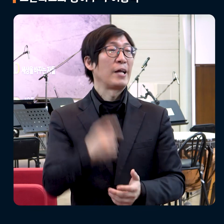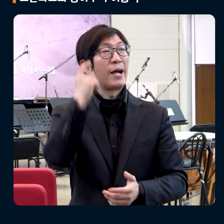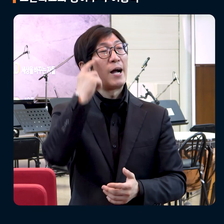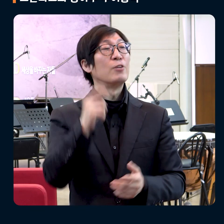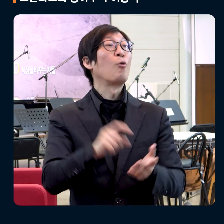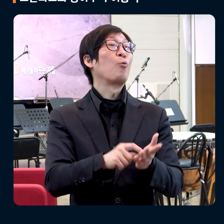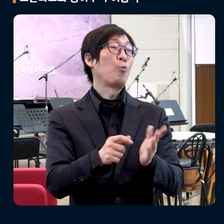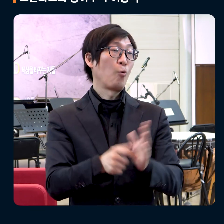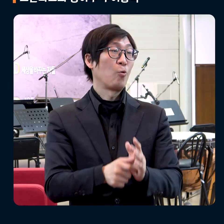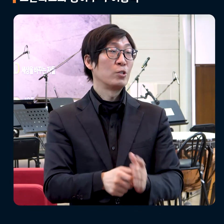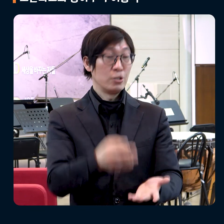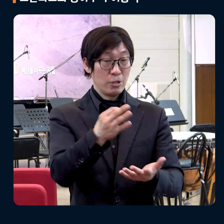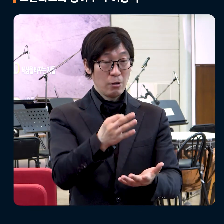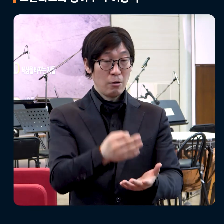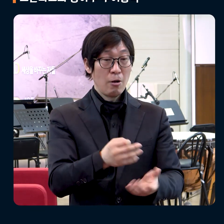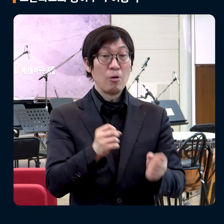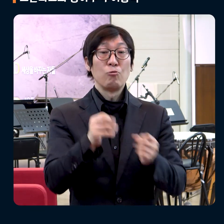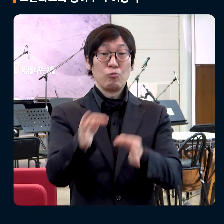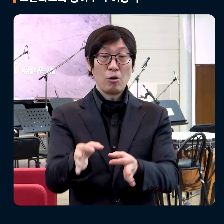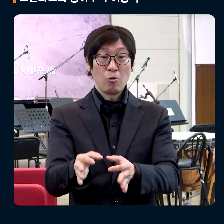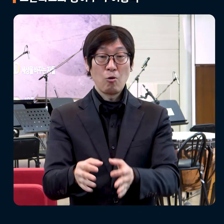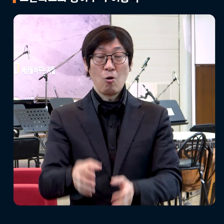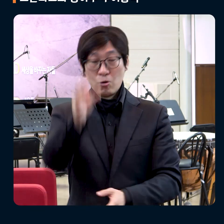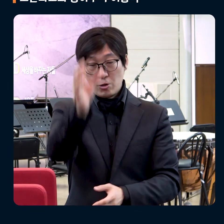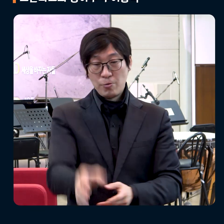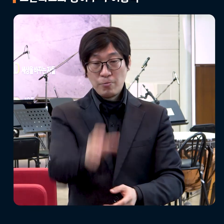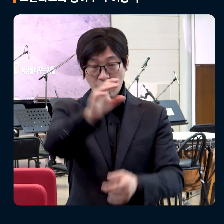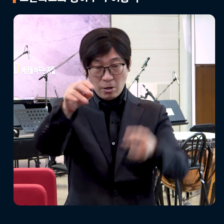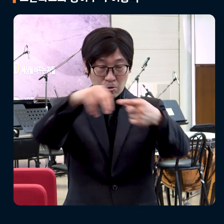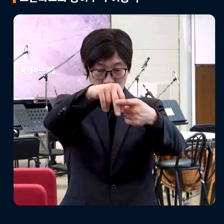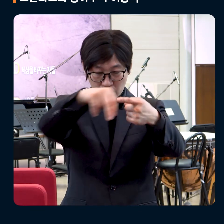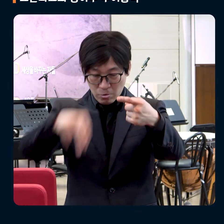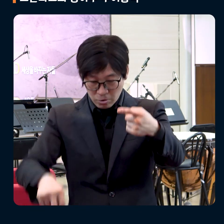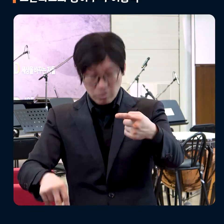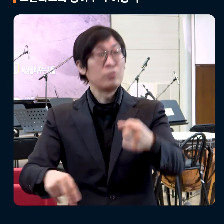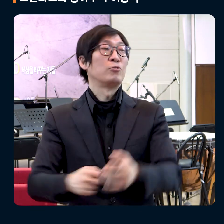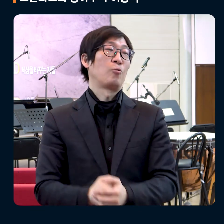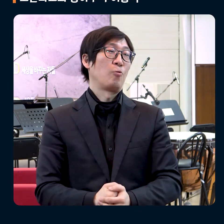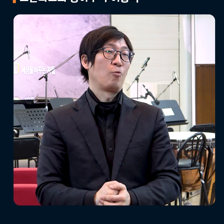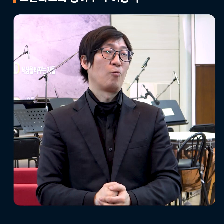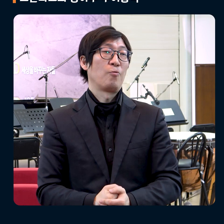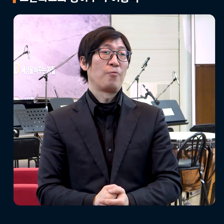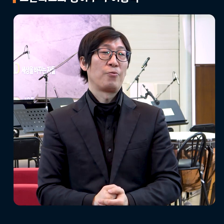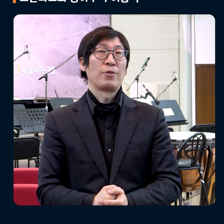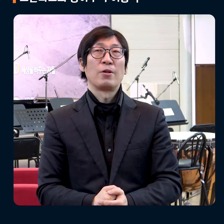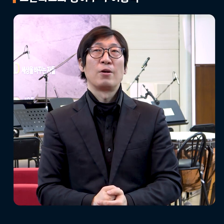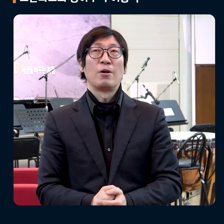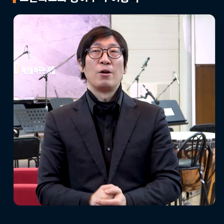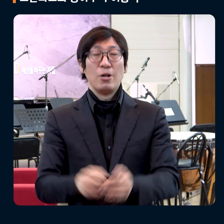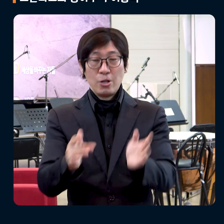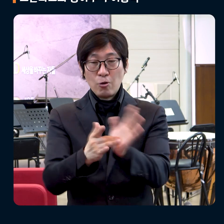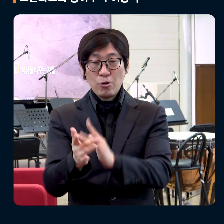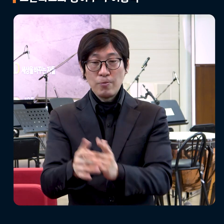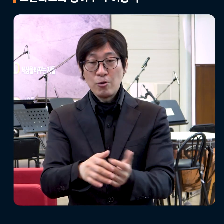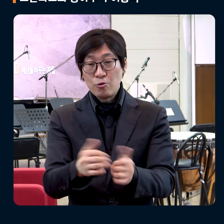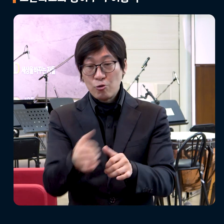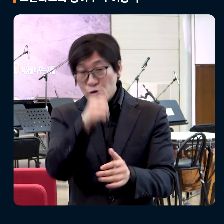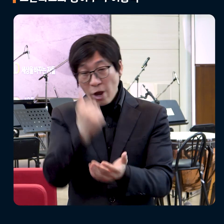있는가 해서 여러분 그 재물을 털어서 위험을 감수하고 예수님을 죽은 죄인이